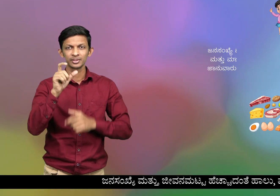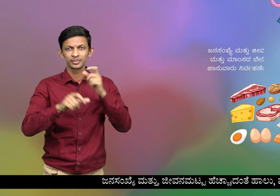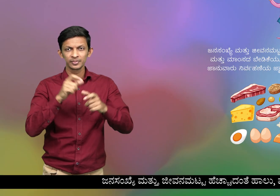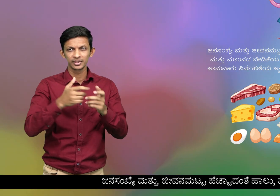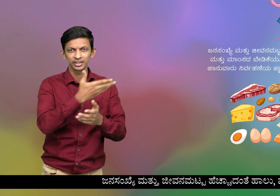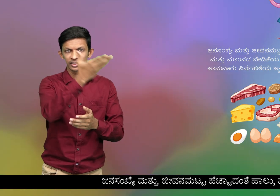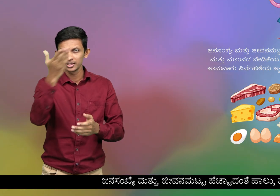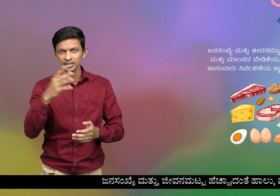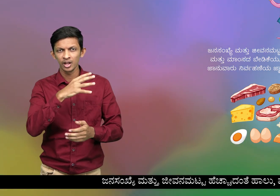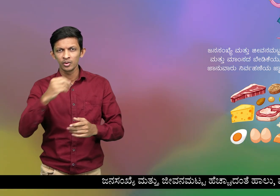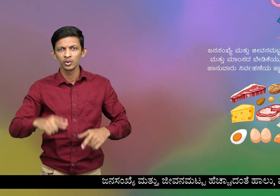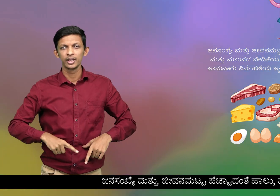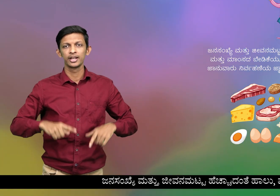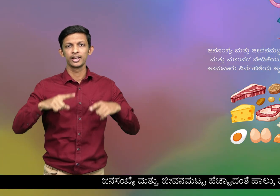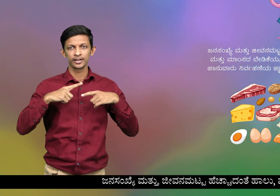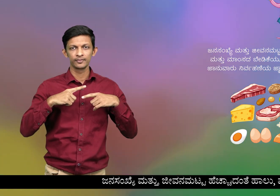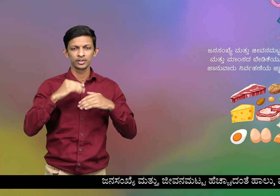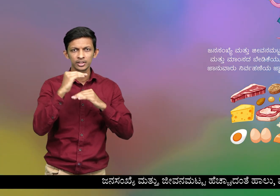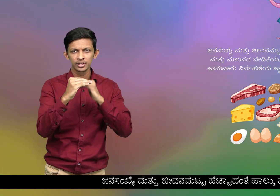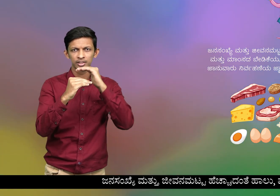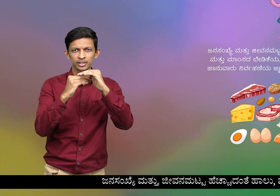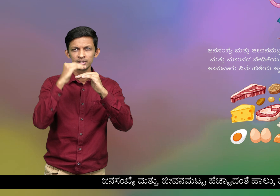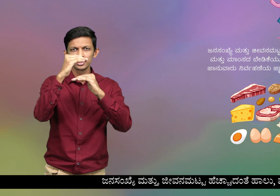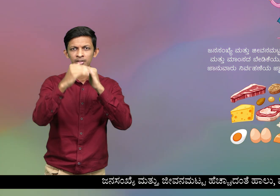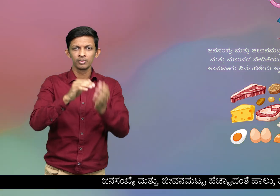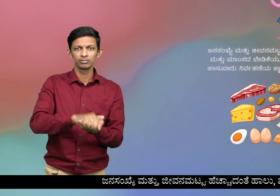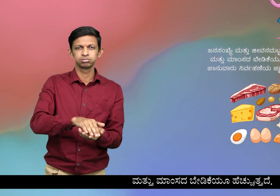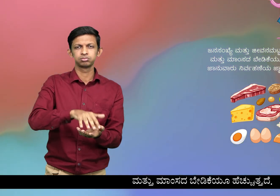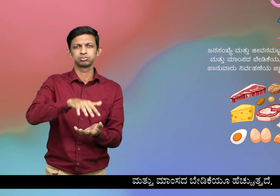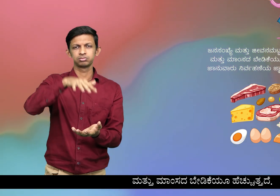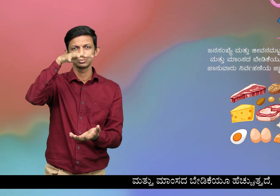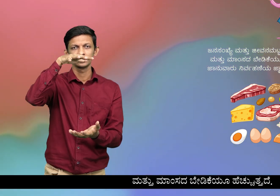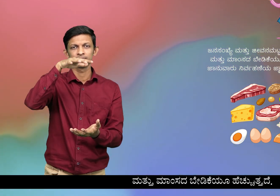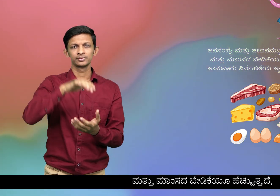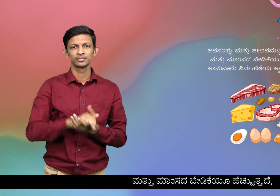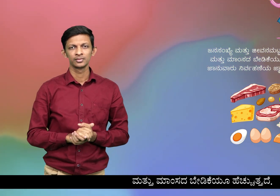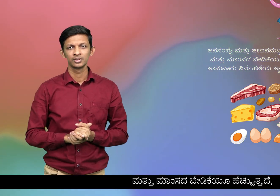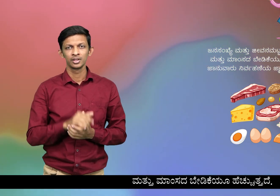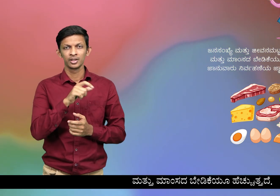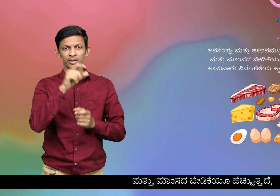ಜನಸಂಖ್ಯೆ ಮತ್ತು ಜೀವನ ಮಟ್ಟ ಹೆಚ್ಚಾದಂತೆ ಹಾಲು, ಮೊಟ್ಟೆ ಮತ್ತು ಮಾಂಸದ ಬೇಡಿಕೆಯು ಹೆಚ್ಚಾಗುತ್ತದೆ.